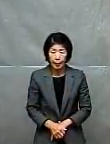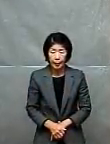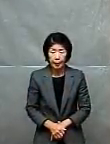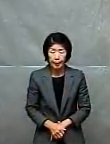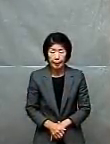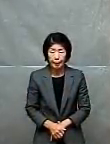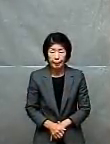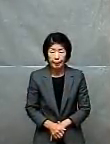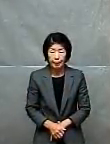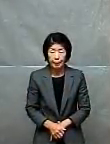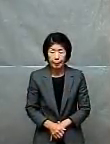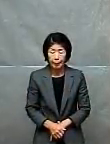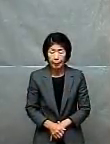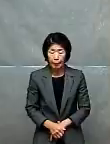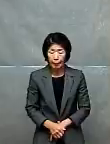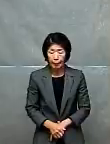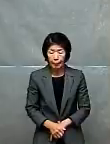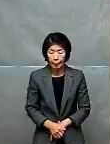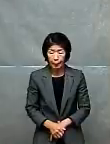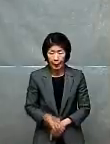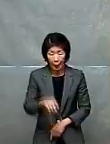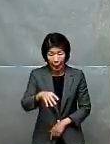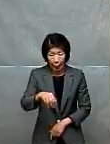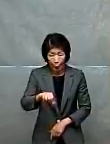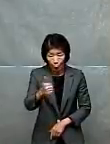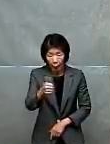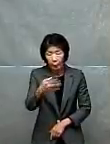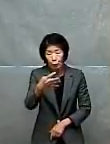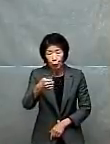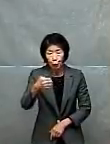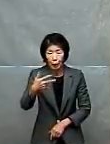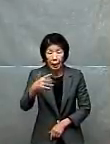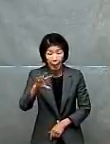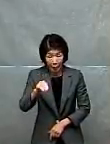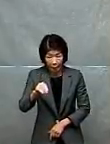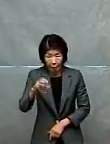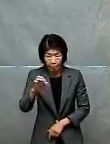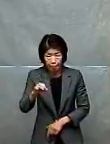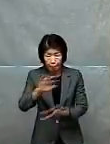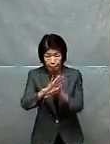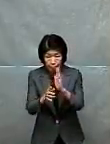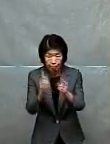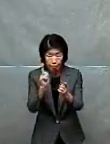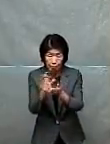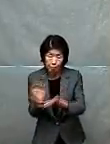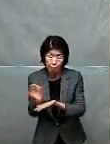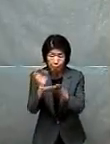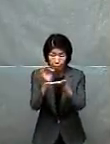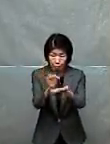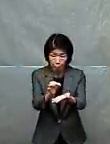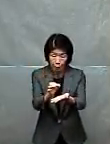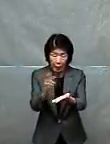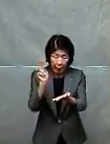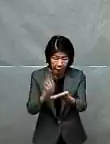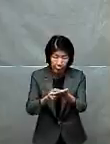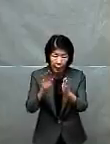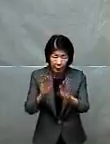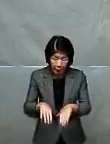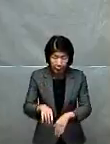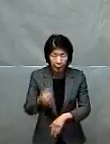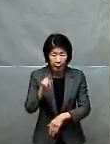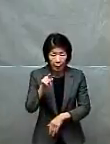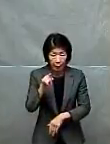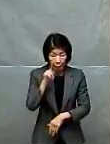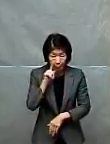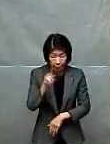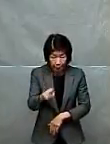547万円でしたか、返還すると というふうにされたということなので、